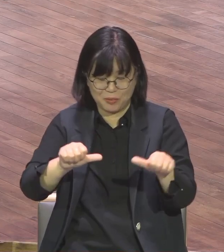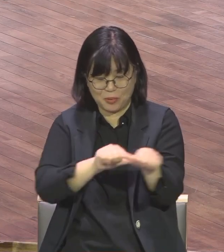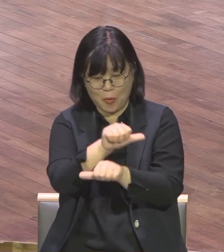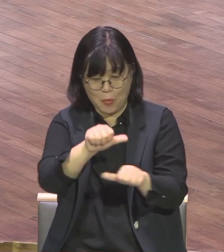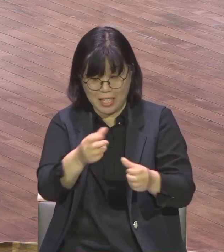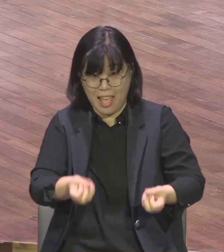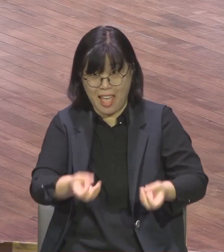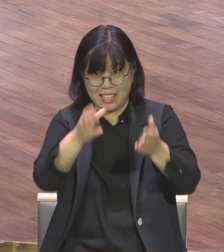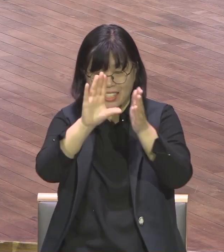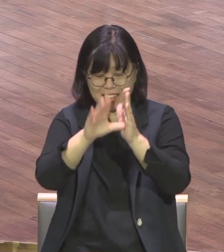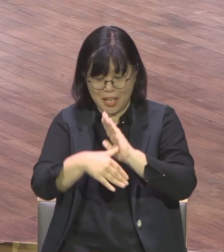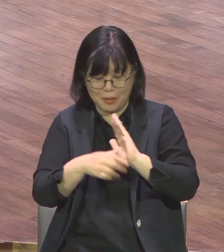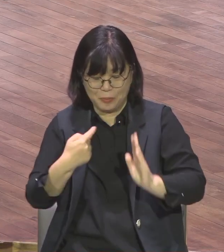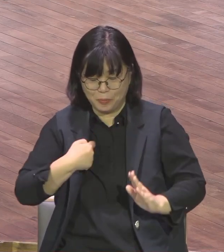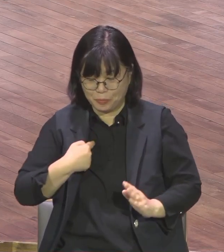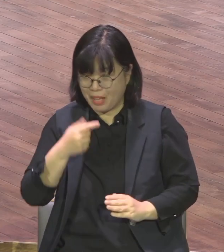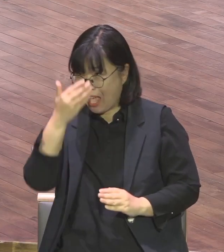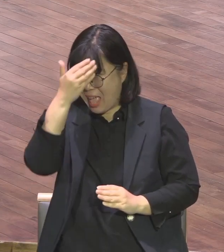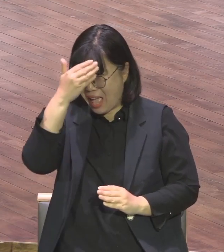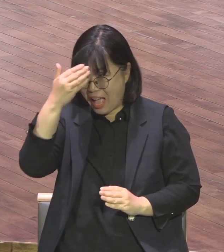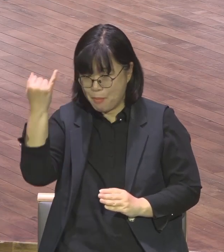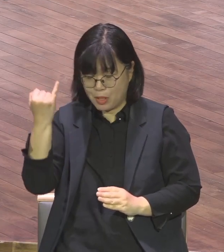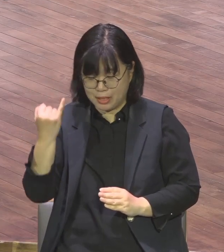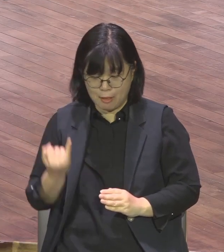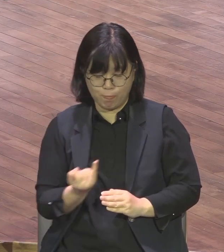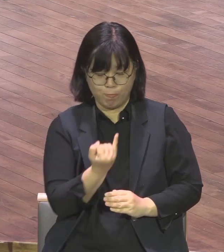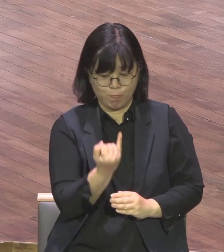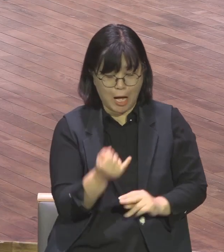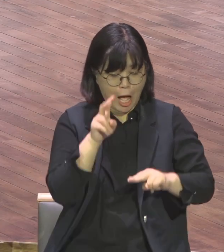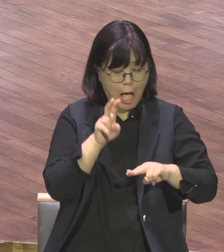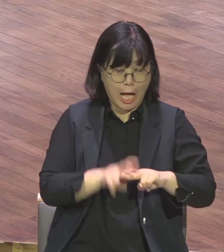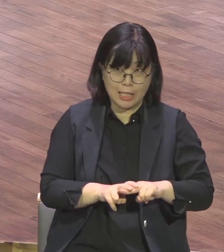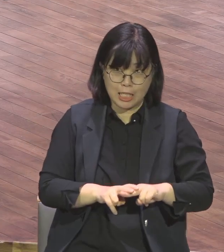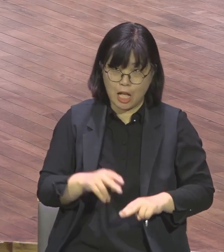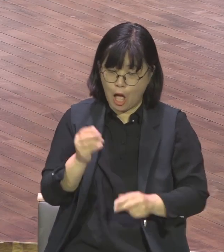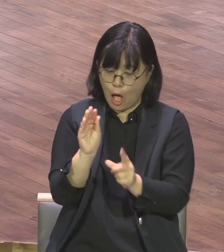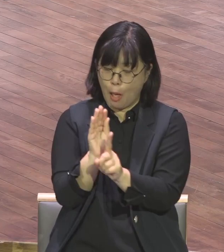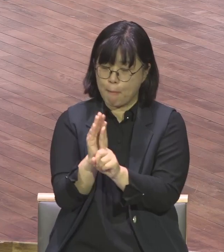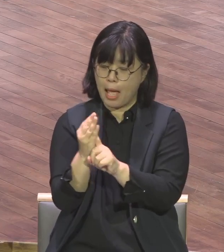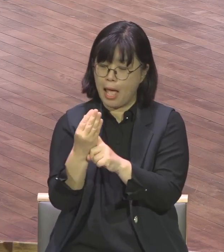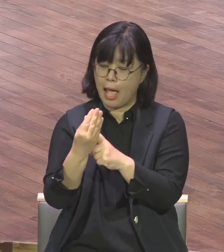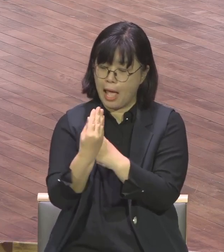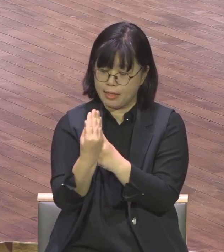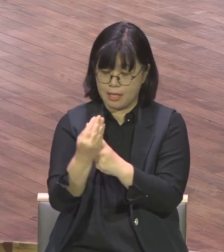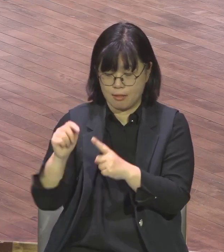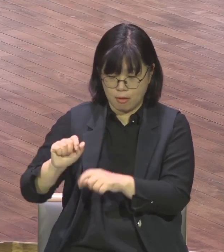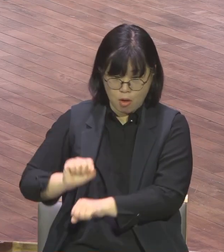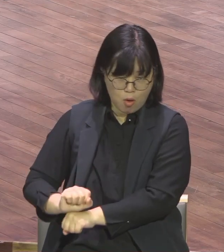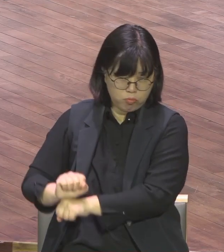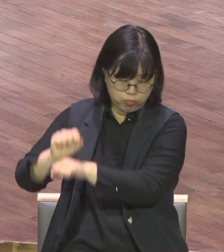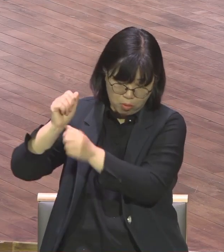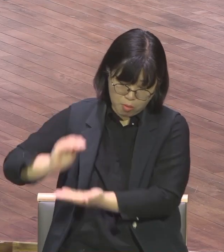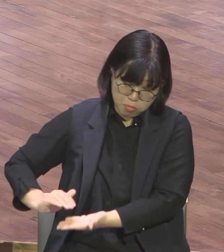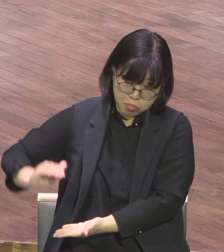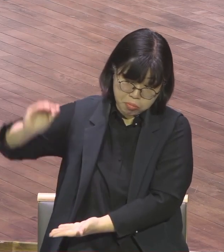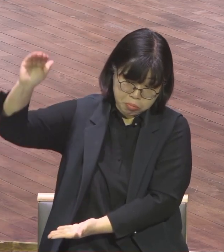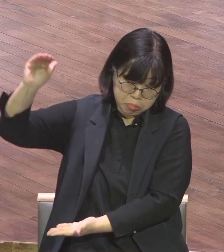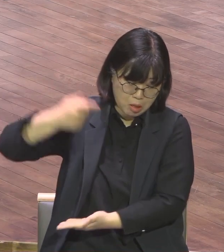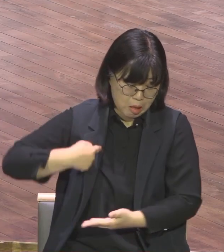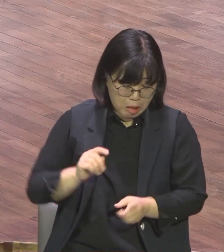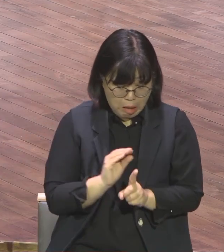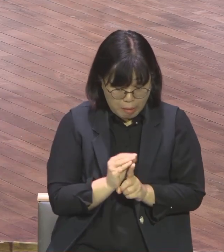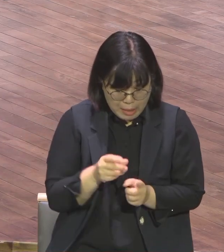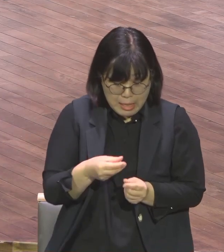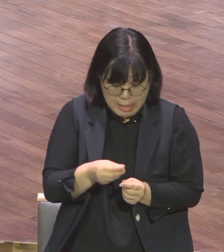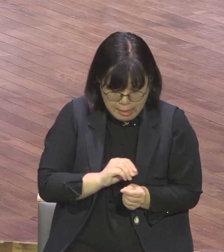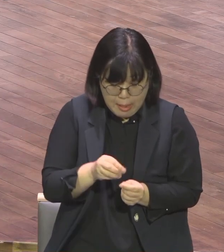있었어요. 그 옆을 지나가는 할아버지가 걱정스러운 표정으로 말을